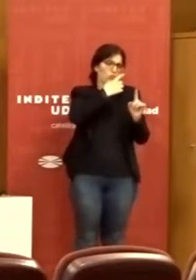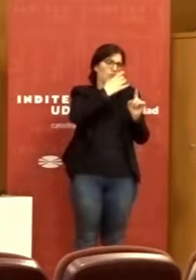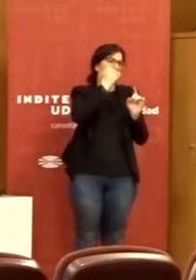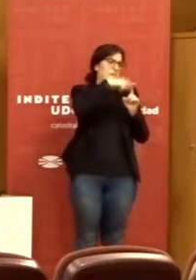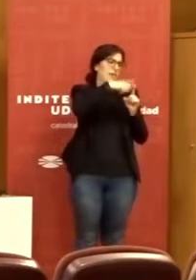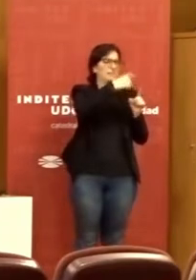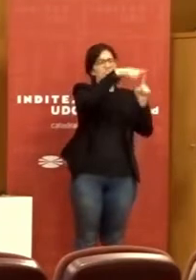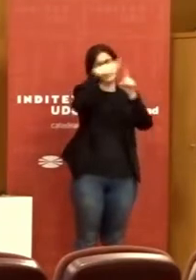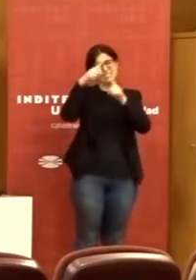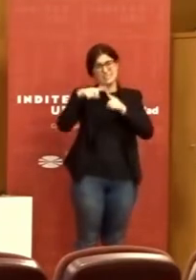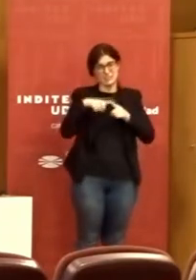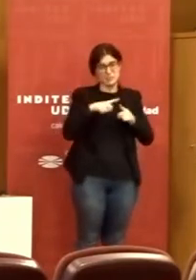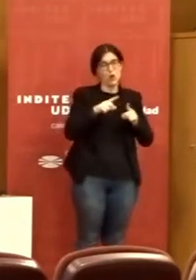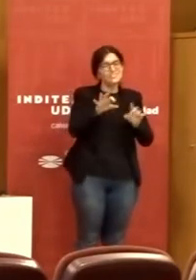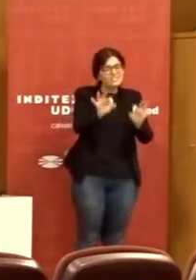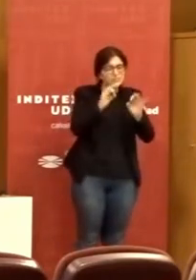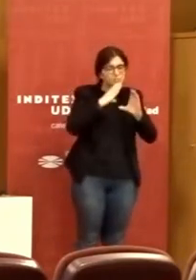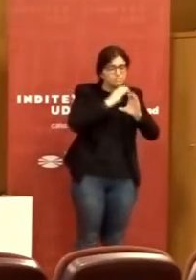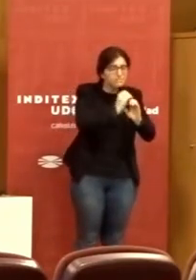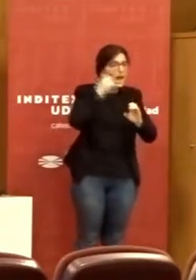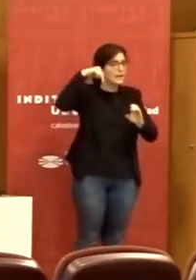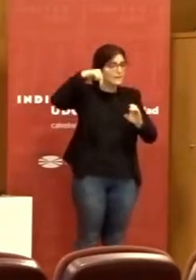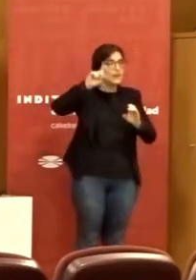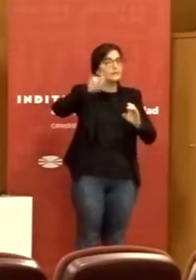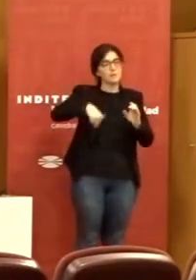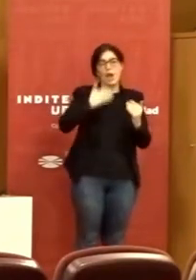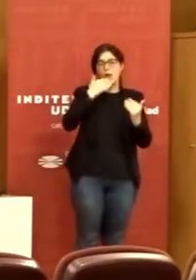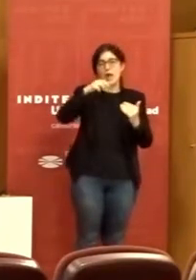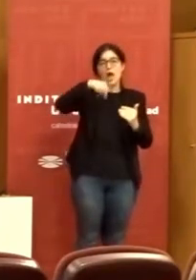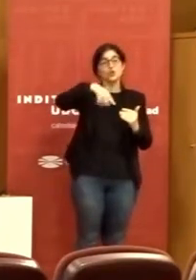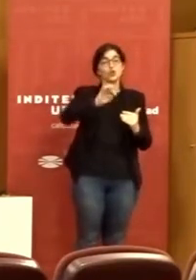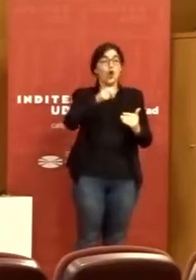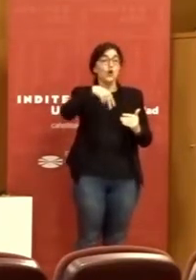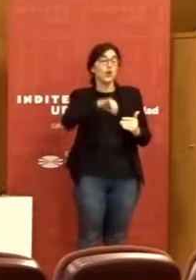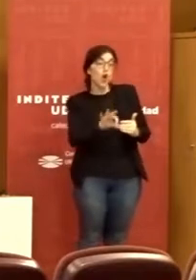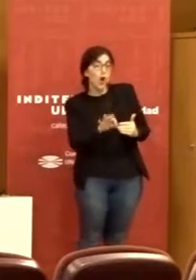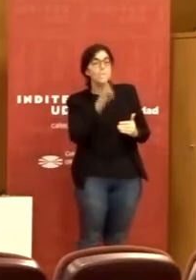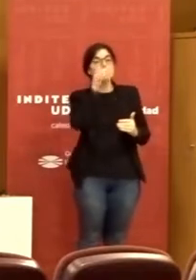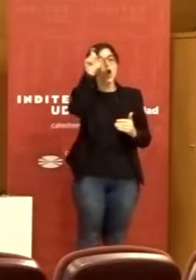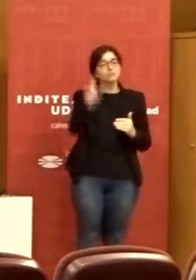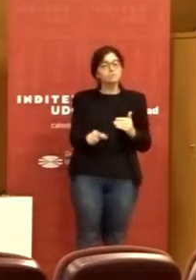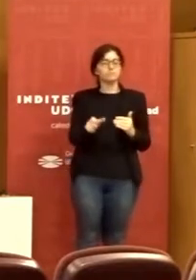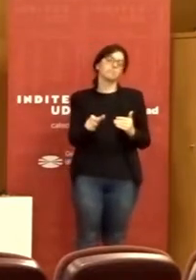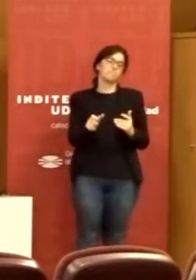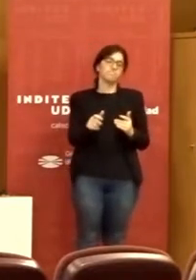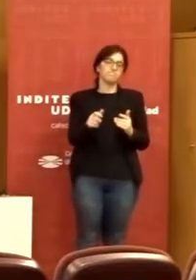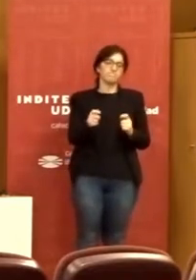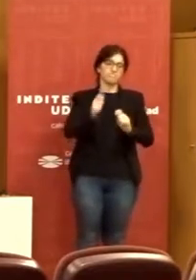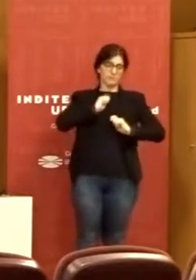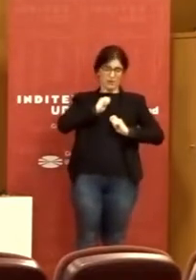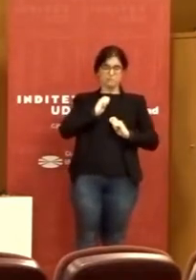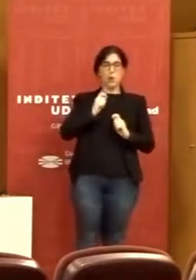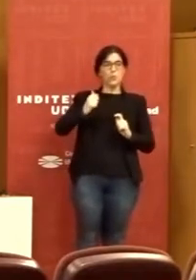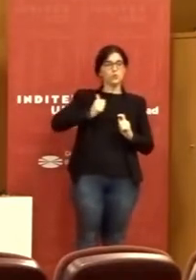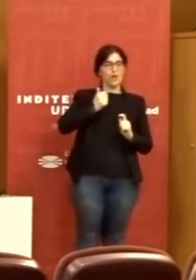particular con la cátedra, y, como no, también a Antonio, por haber accedido a venir a darnos una charla